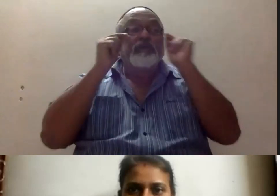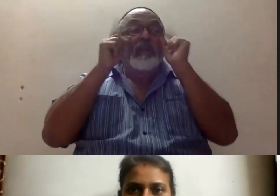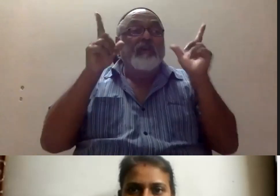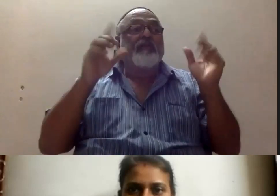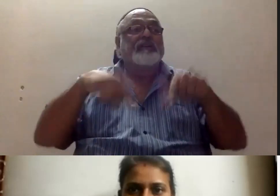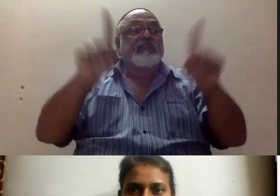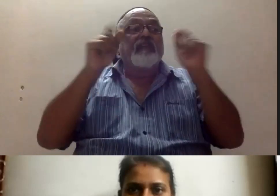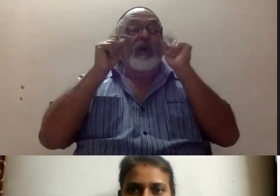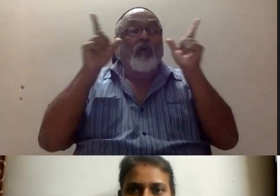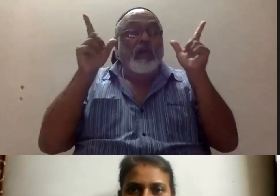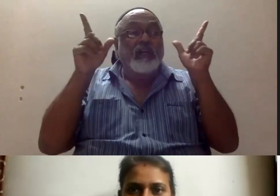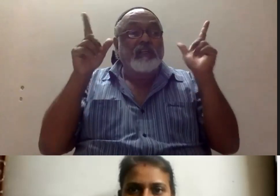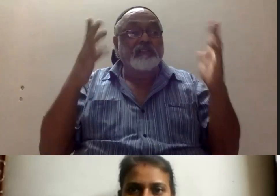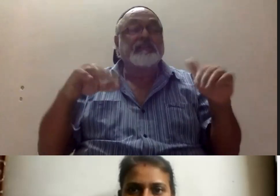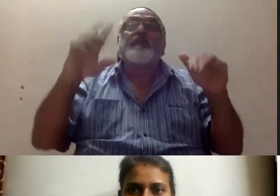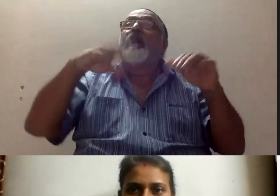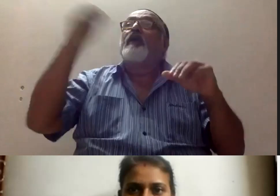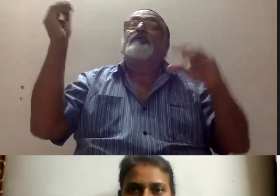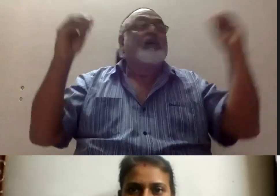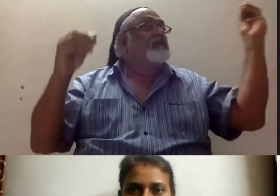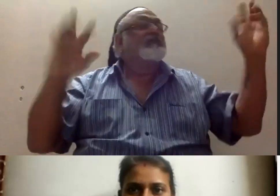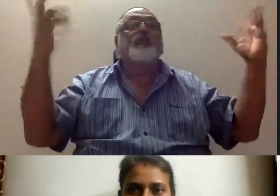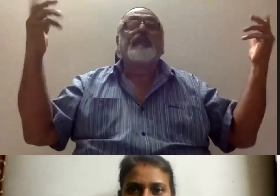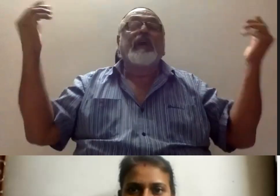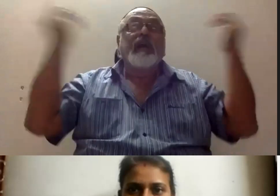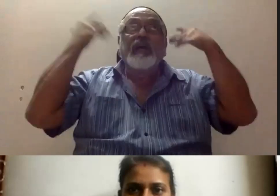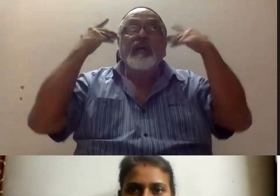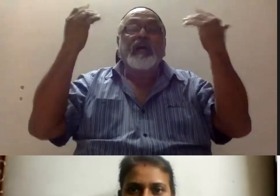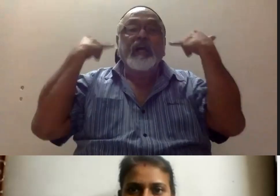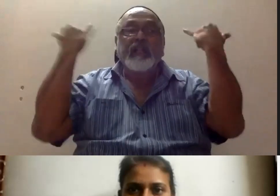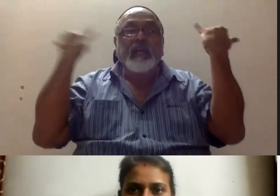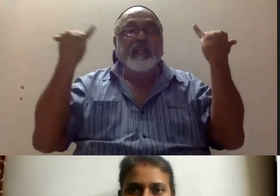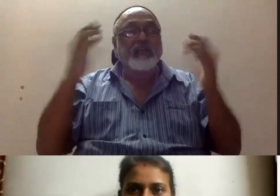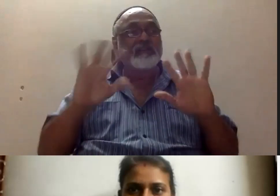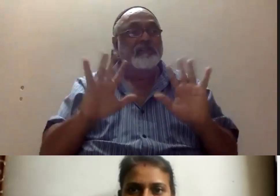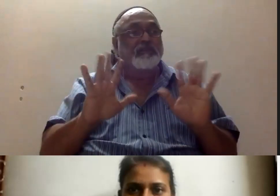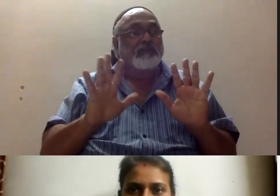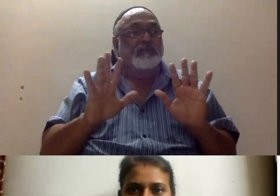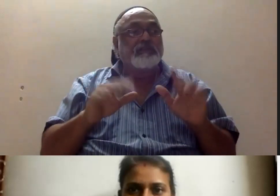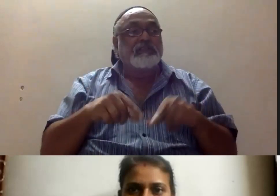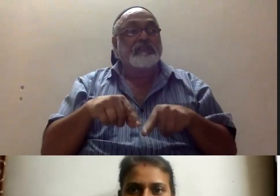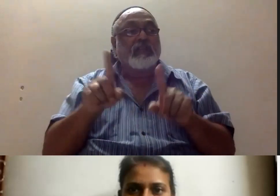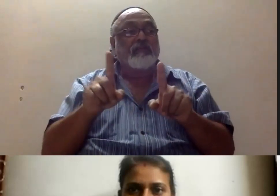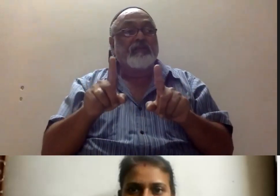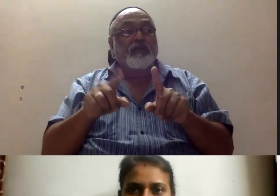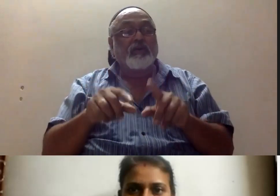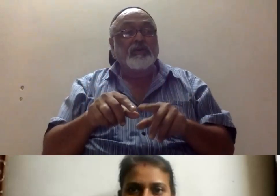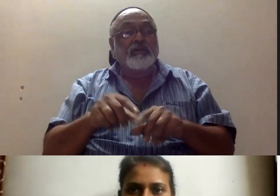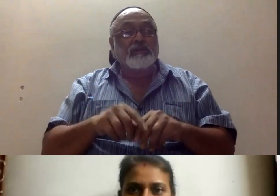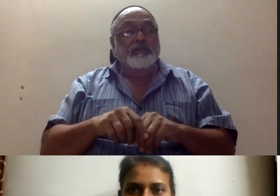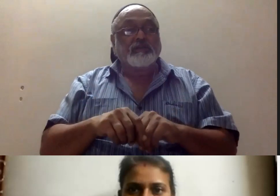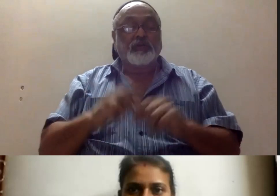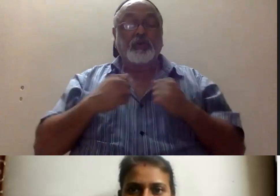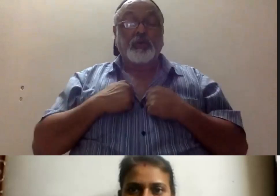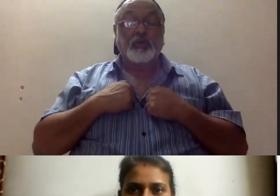क्योंकि कोई बाहर वाला आके आपको आइडिया नहीं देगा। जो मैं खास हमारे क्षेत्र में मैं वही देखती हूँ कि